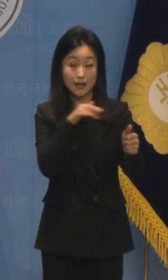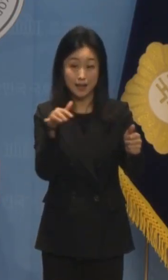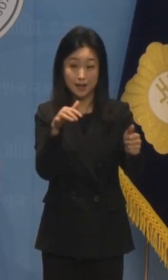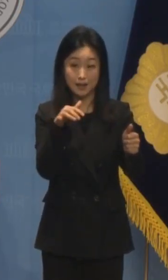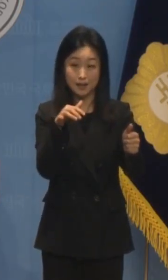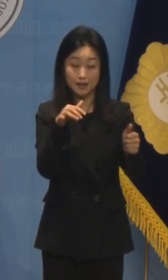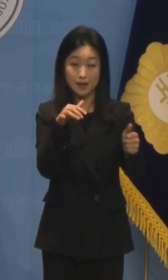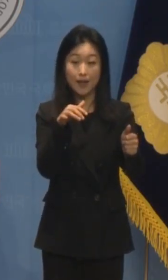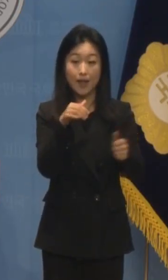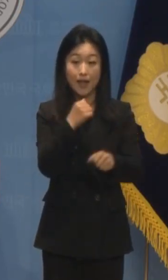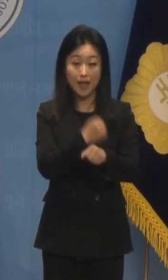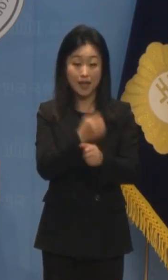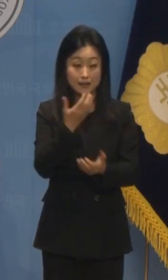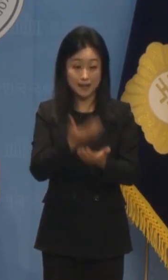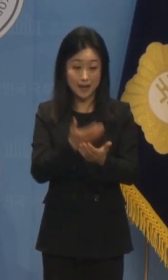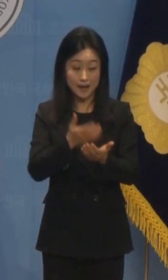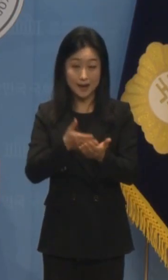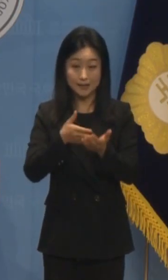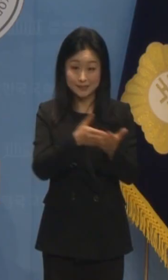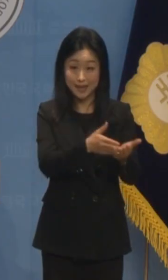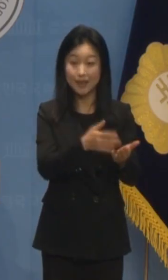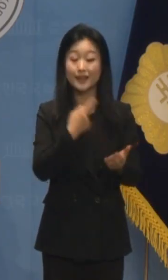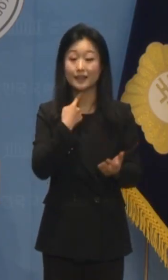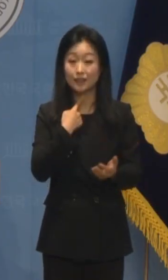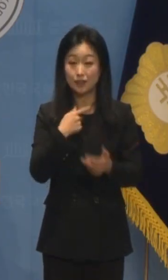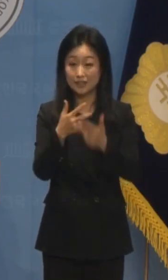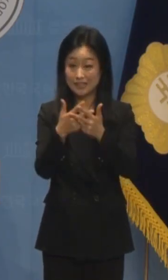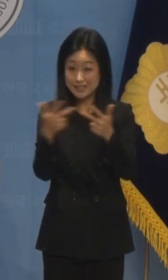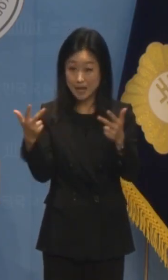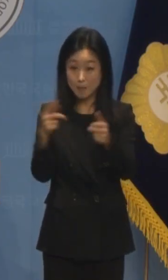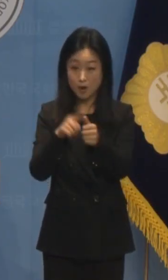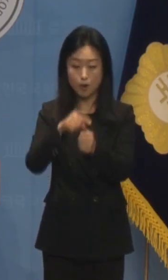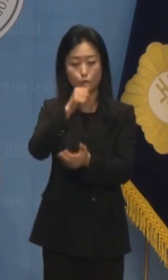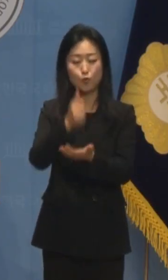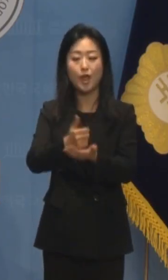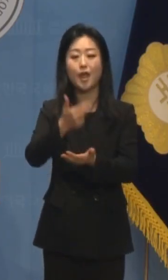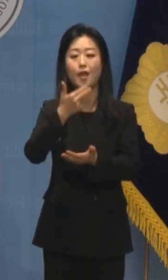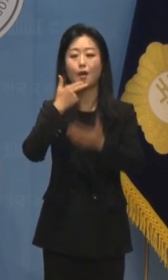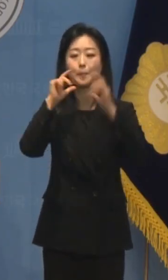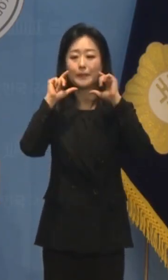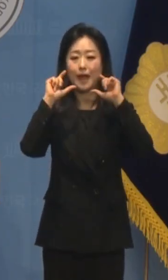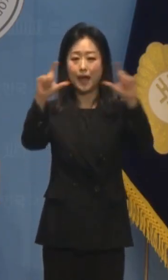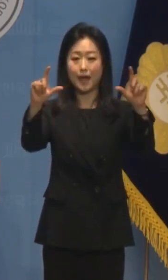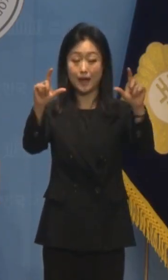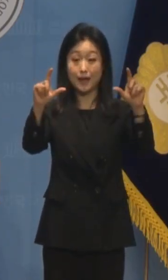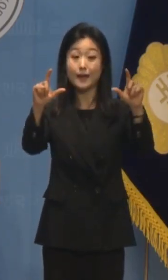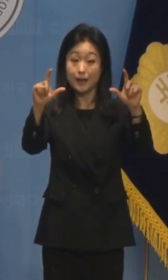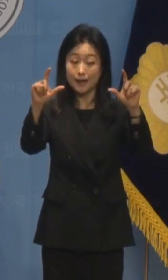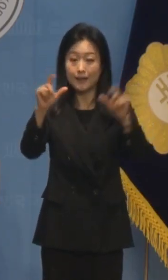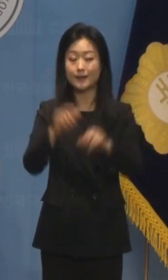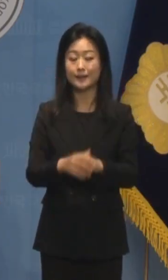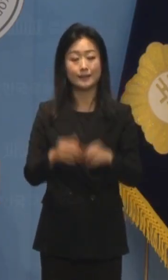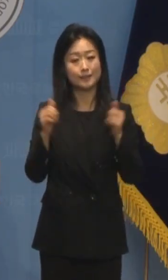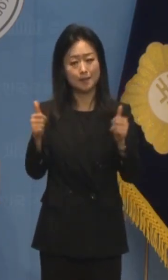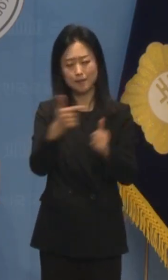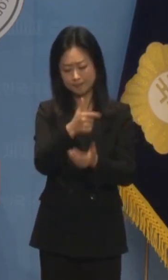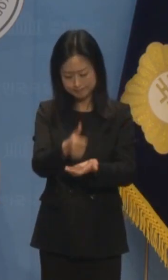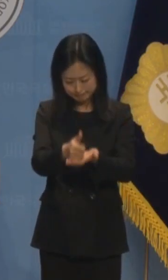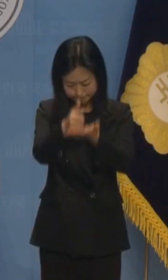선고했습니다. 재판부에 현명하고 용기 있는 판결에 경의를